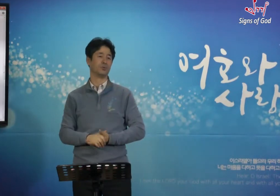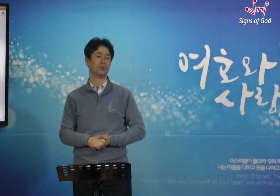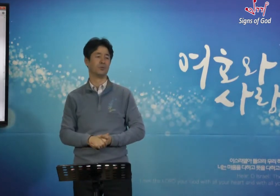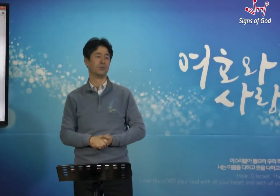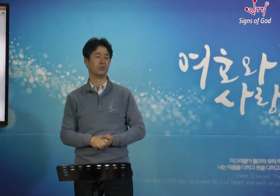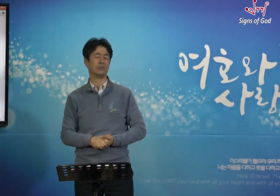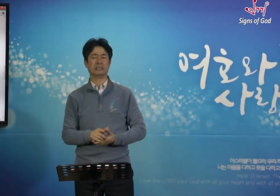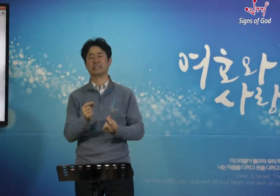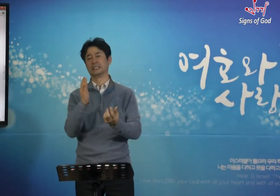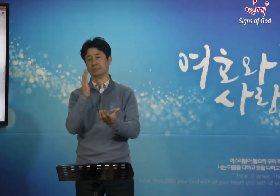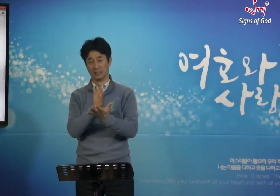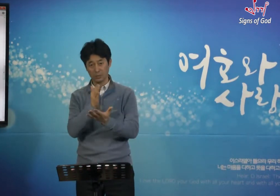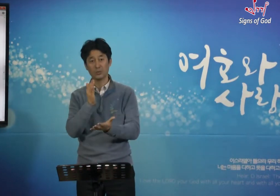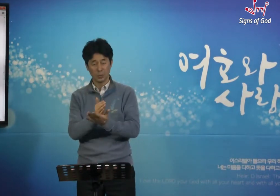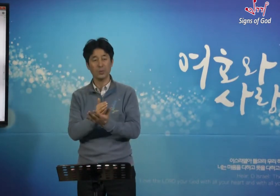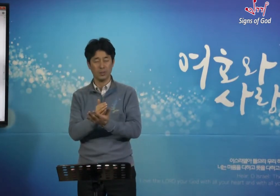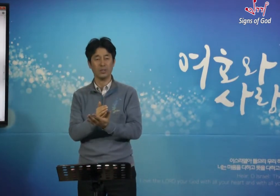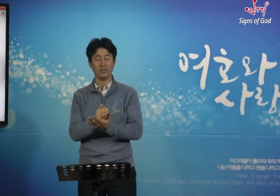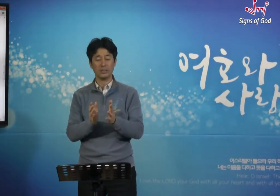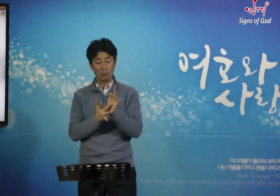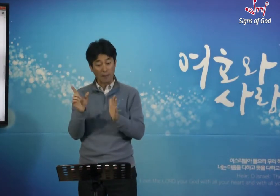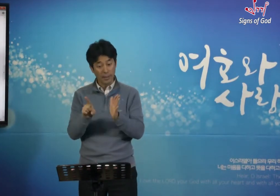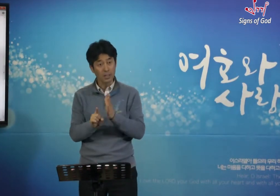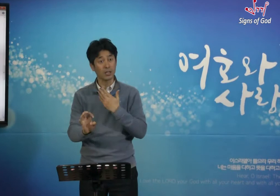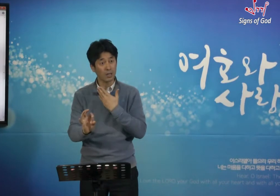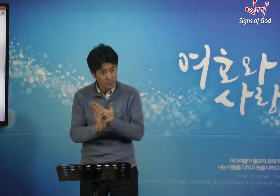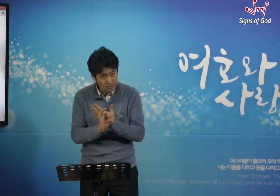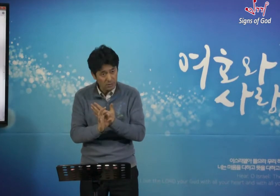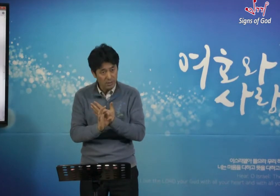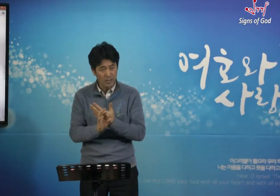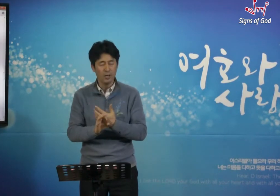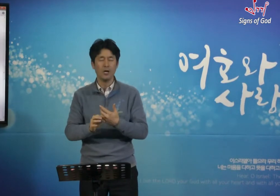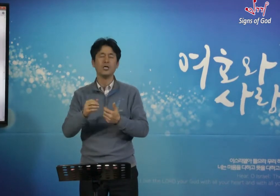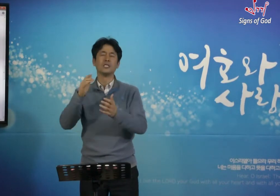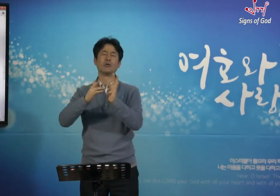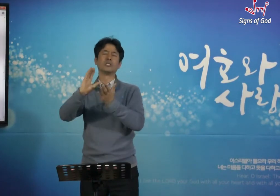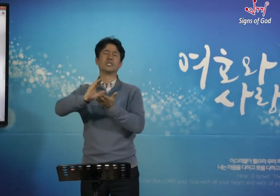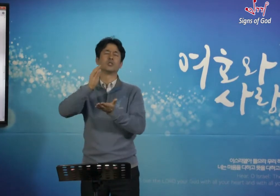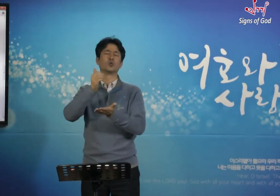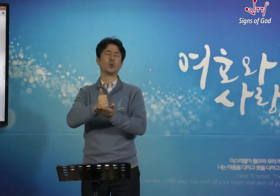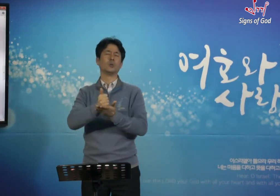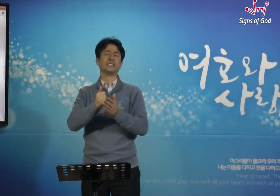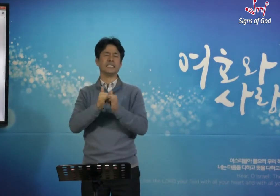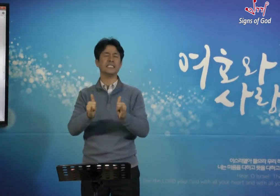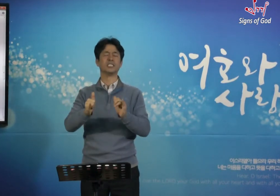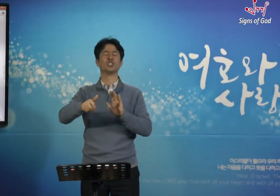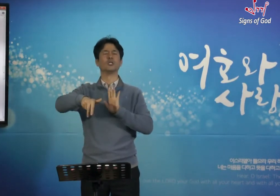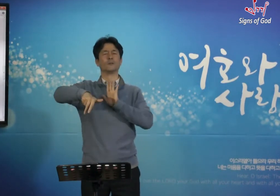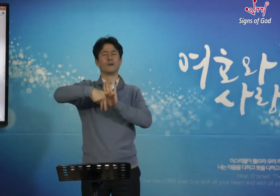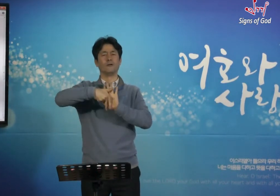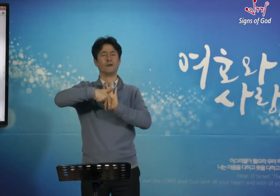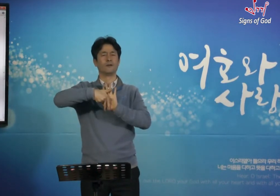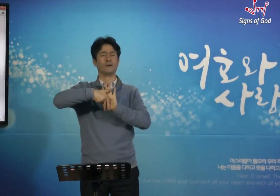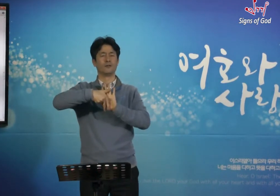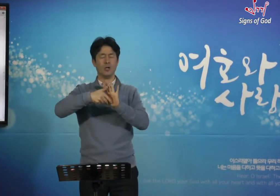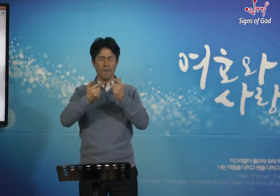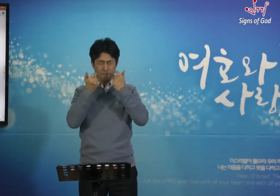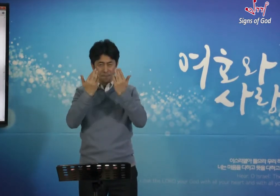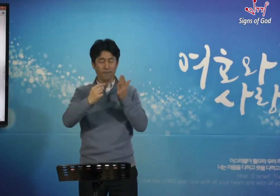됩니다. 근데 그곳에 하나님의 나라가 없다라는 것이죠. 예수님을 믿는다라고 한다면 예수 그리스도인으로서 예수 그리스도의